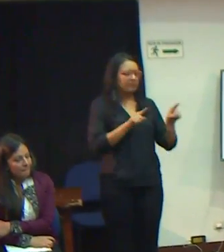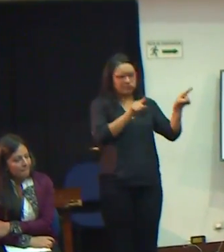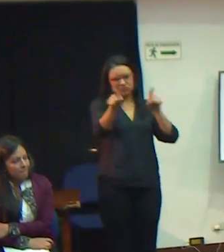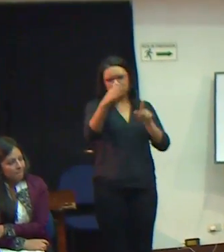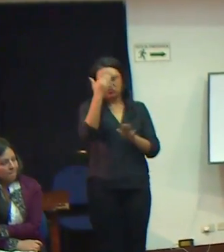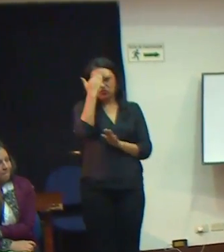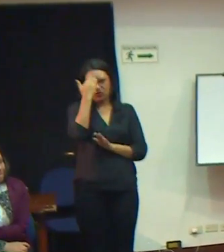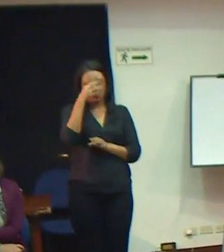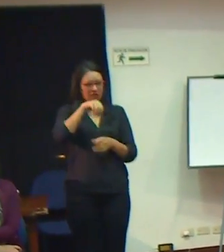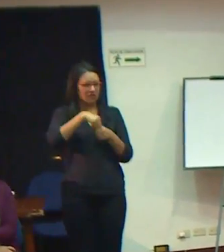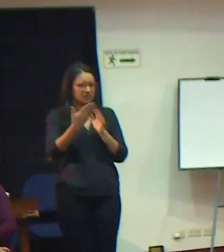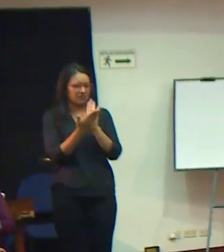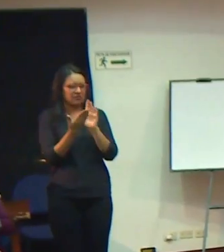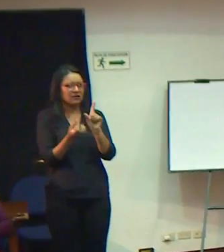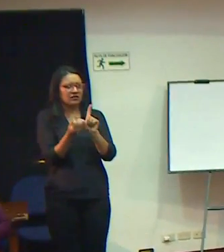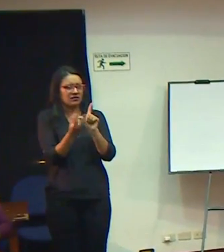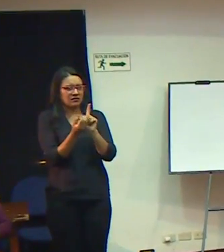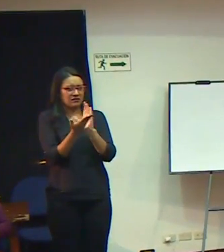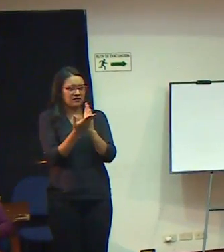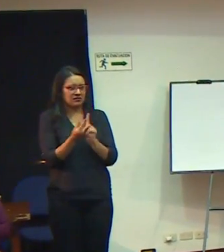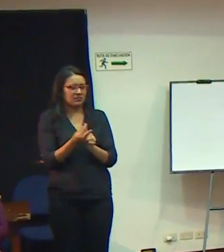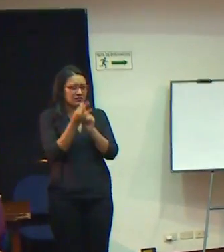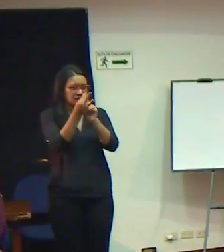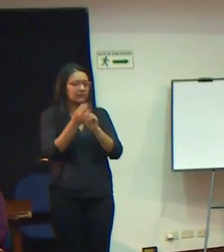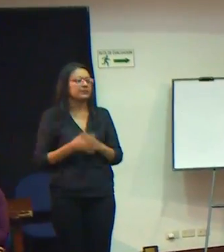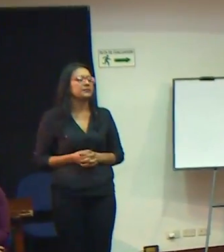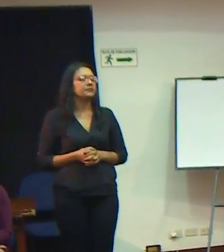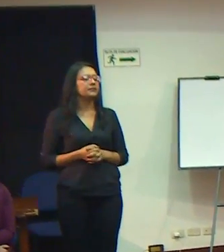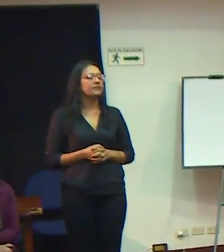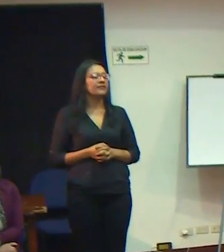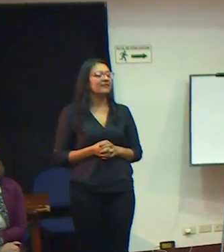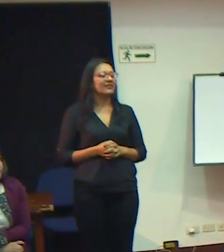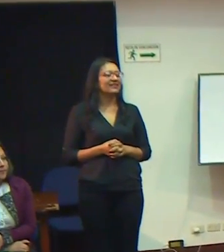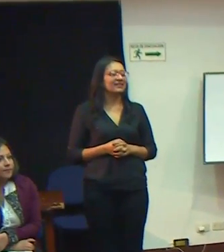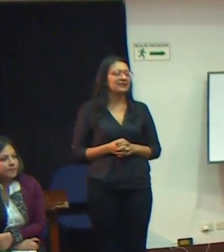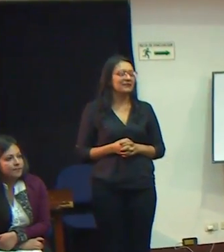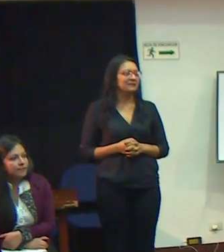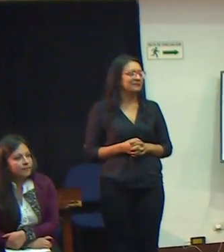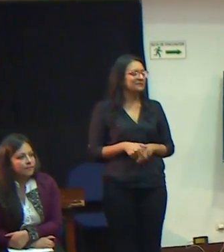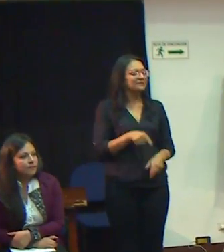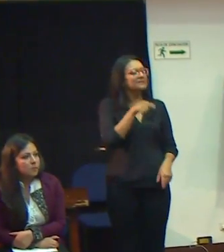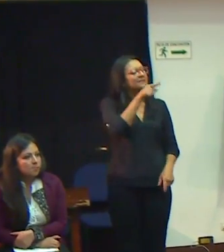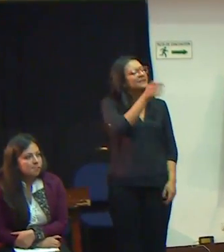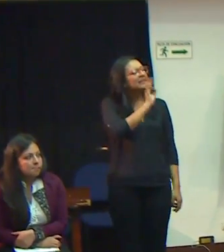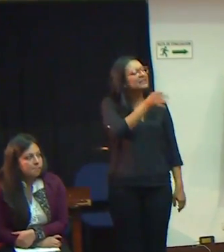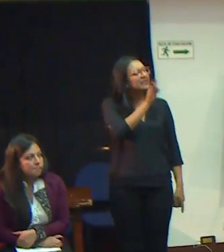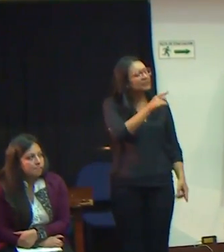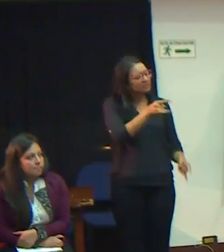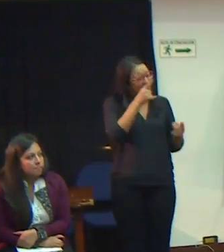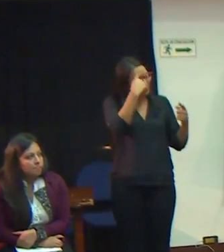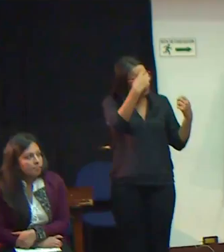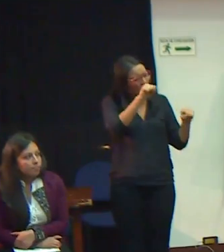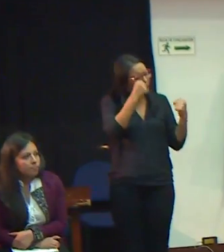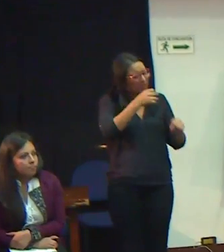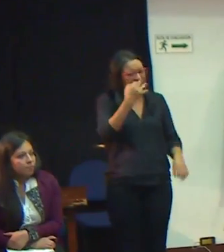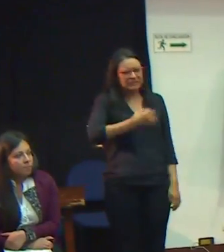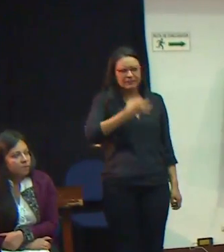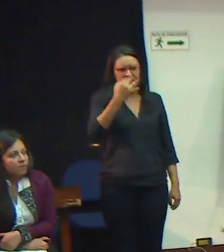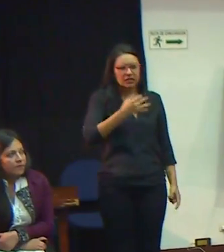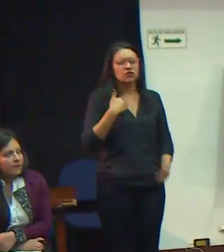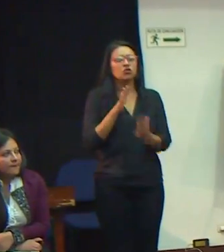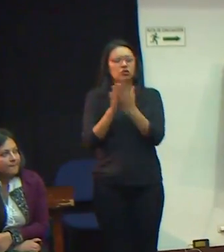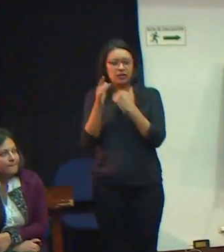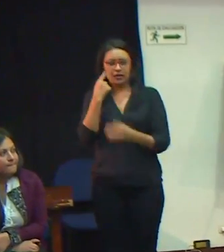mayoría saben que yo soy estudiante de la licenciatura en educación especial y eso es algo que siempre me ha preocupado. En algún momento yo se lo